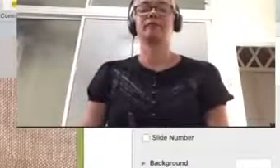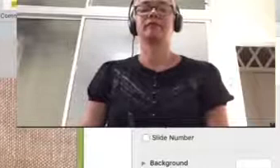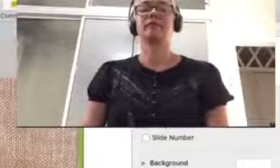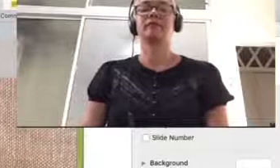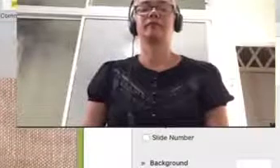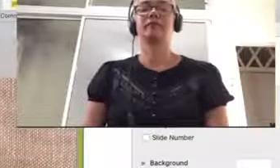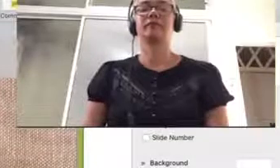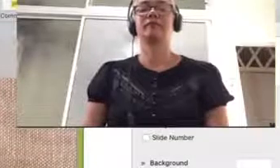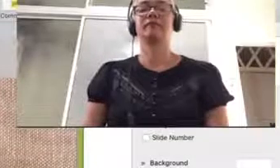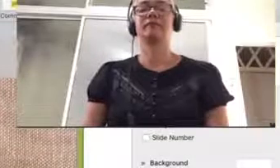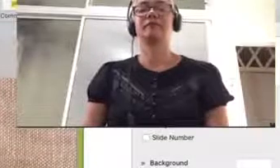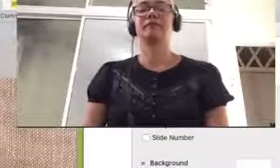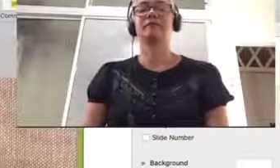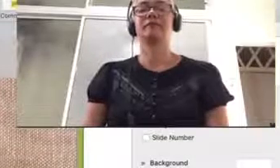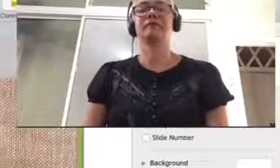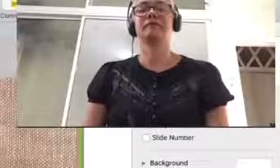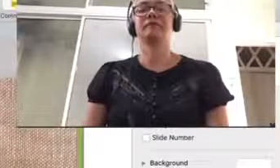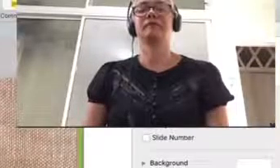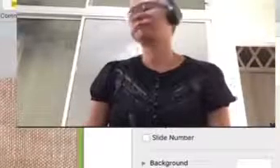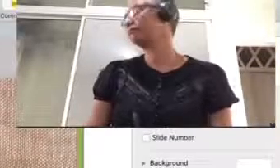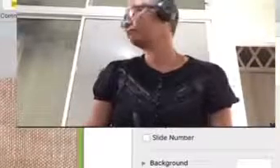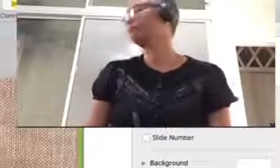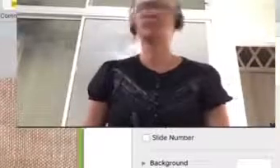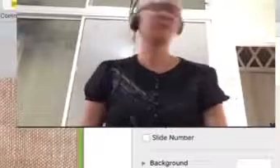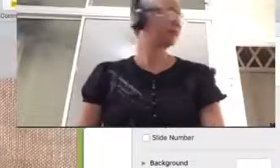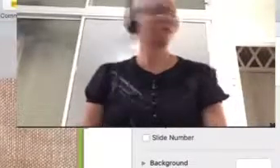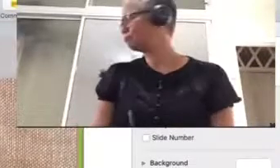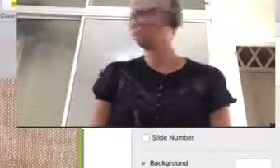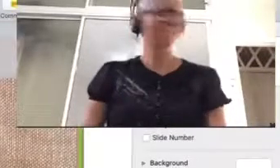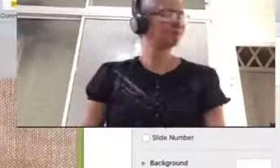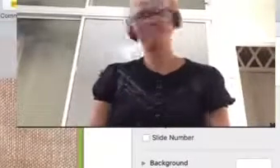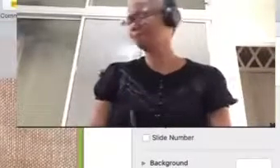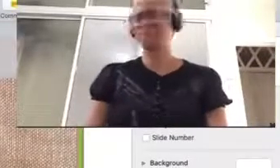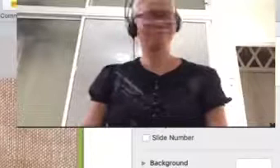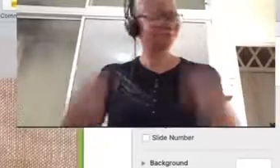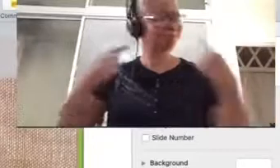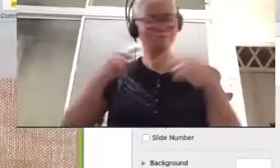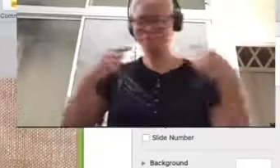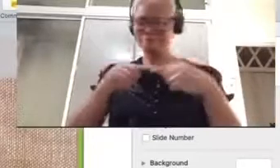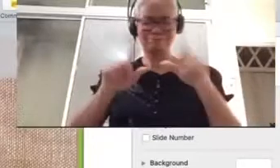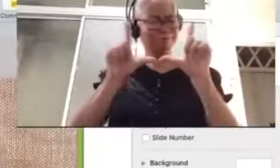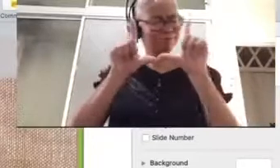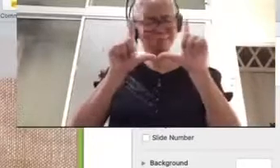Prende la luz. Oh, no, dice Cuadrito, me dolería mucho.